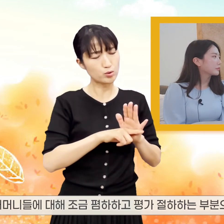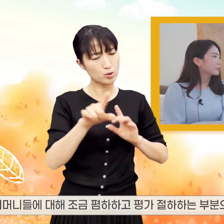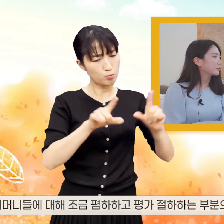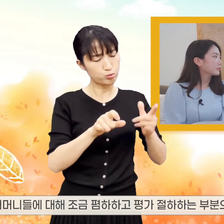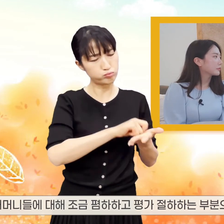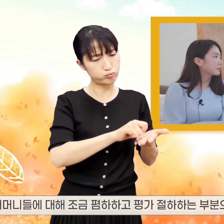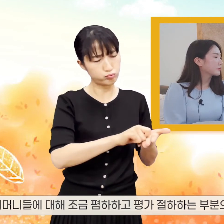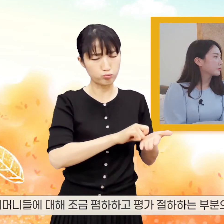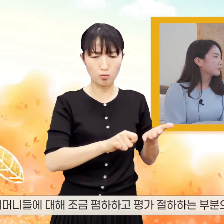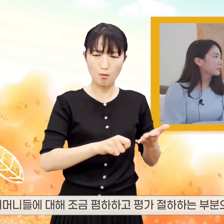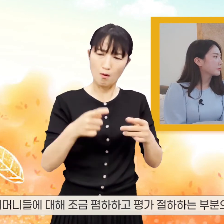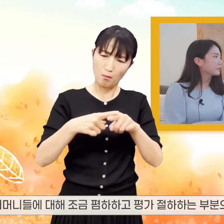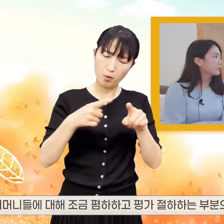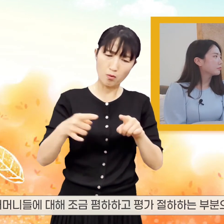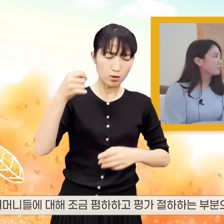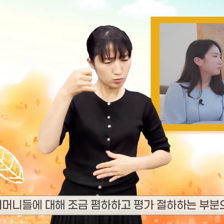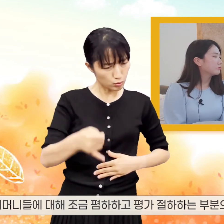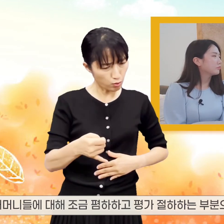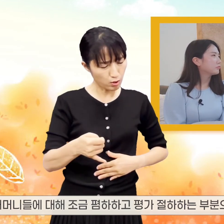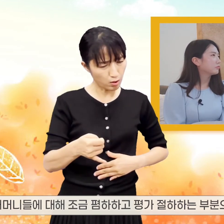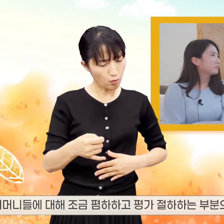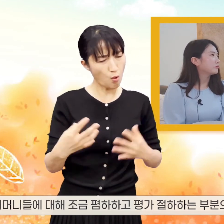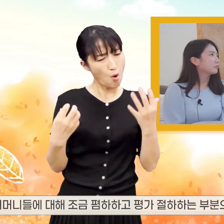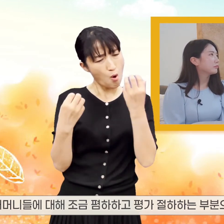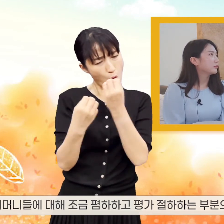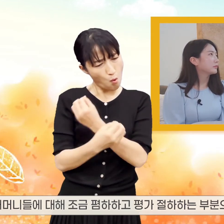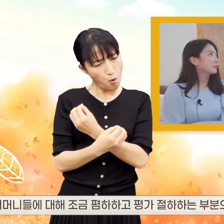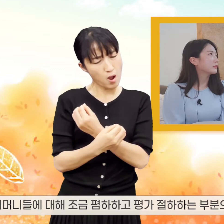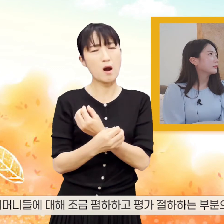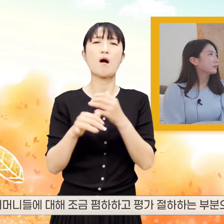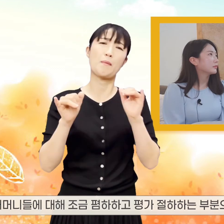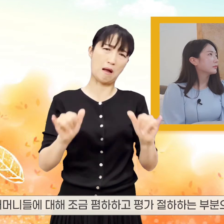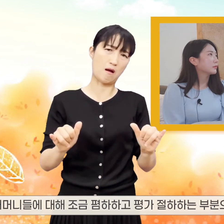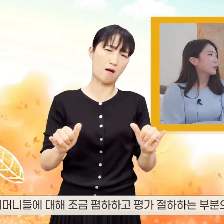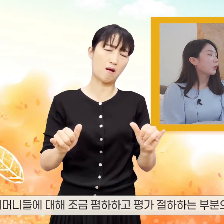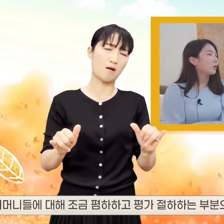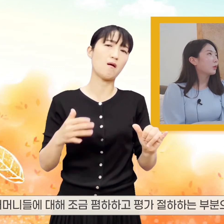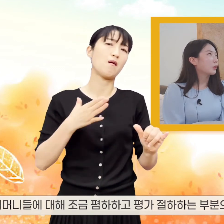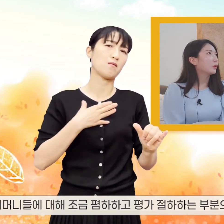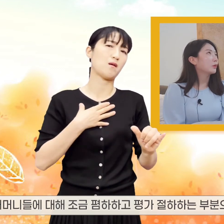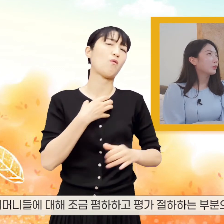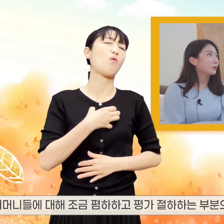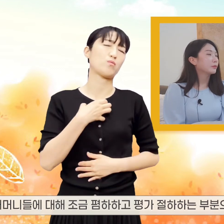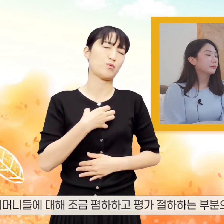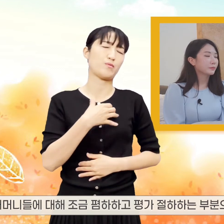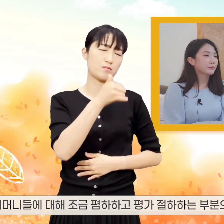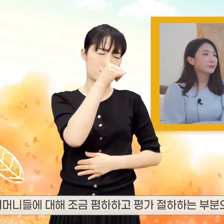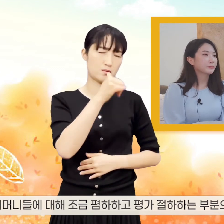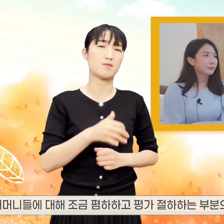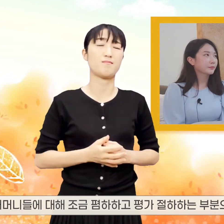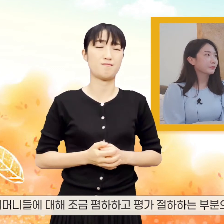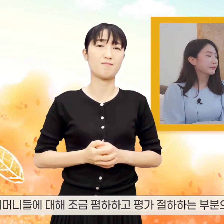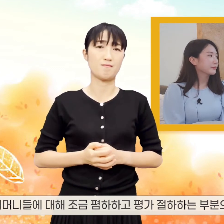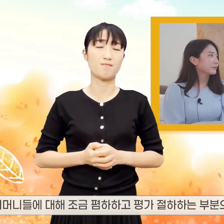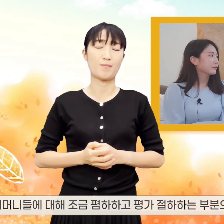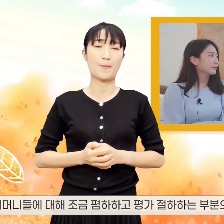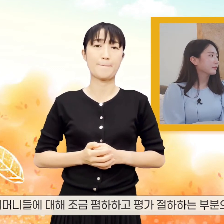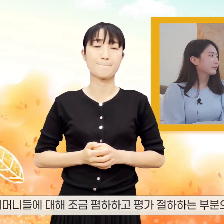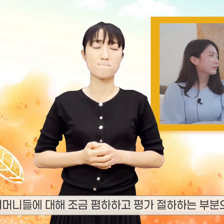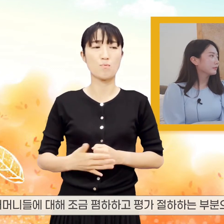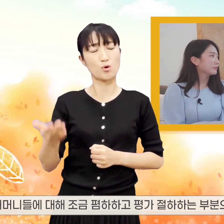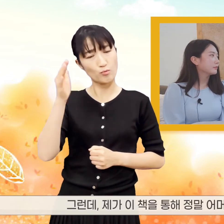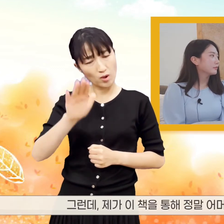어머니들에 대해서 좀 폄하하고 평가절하하는 부분으로 비춰질까봐 조금 걱정이